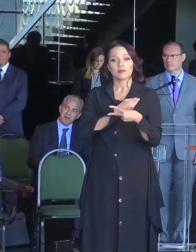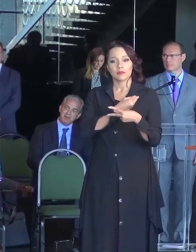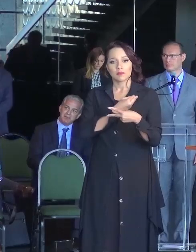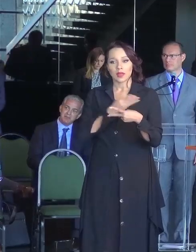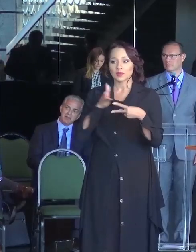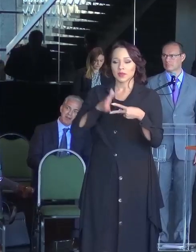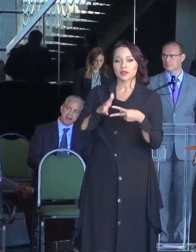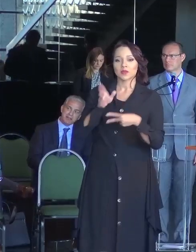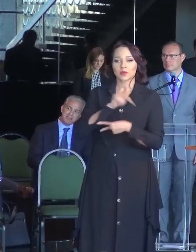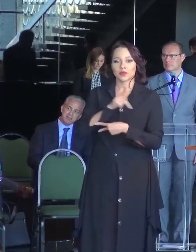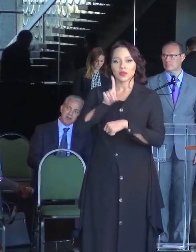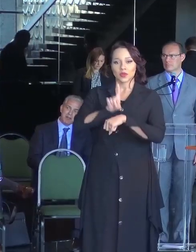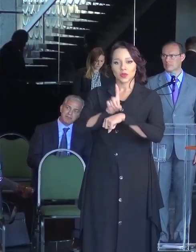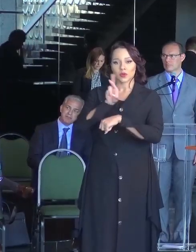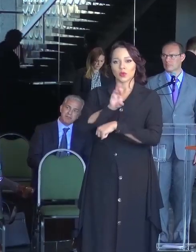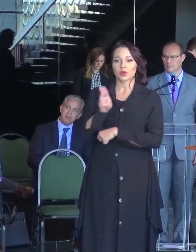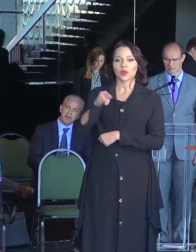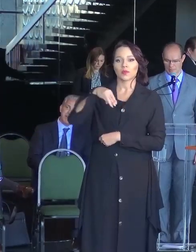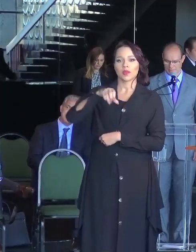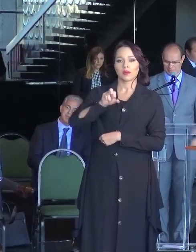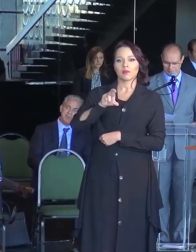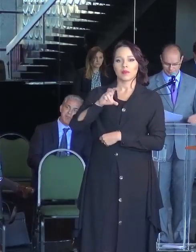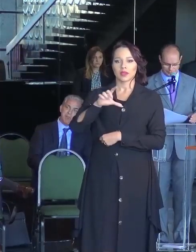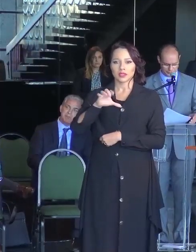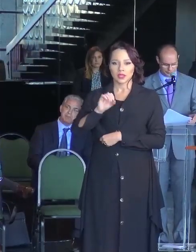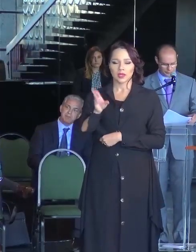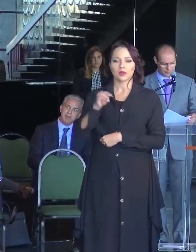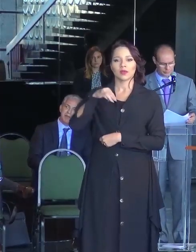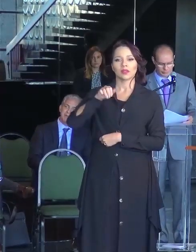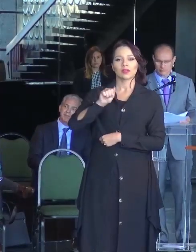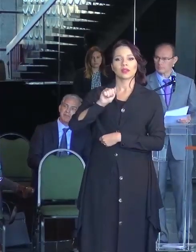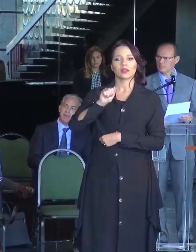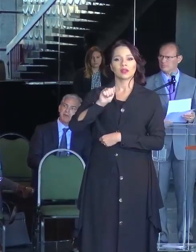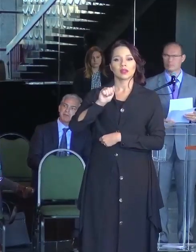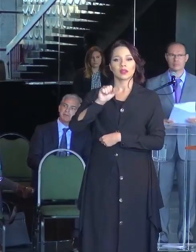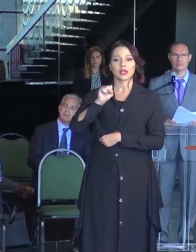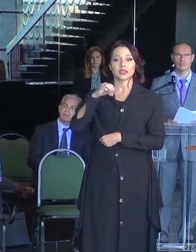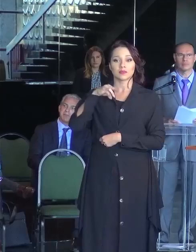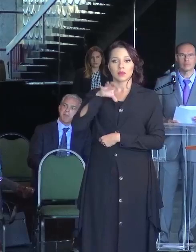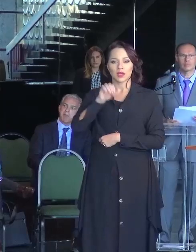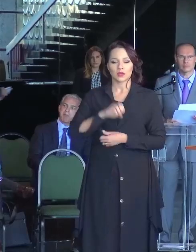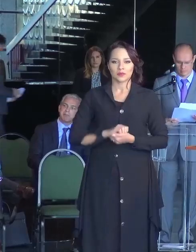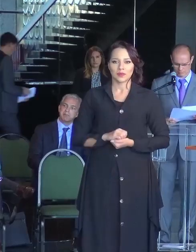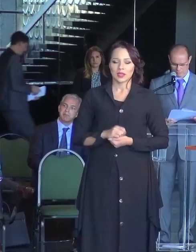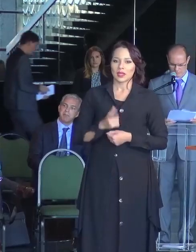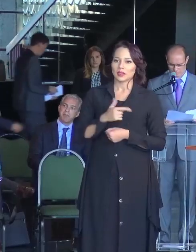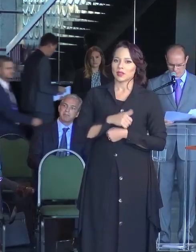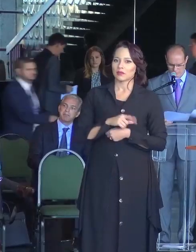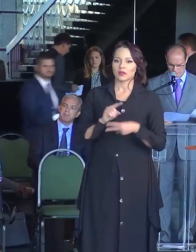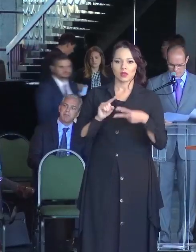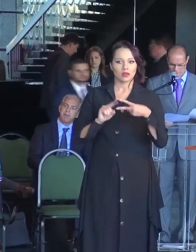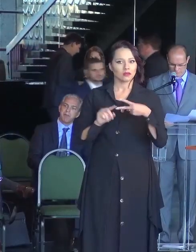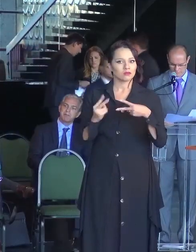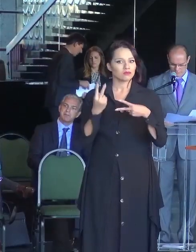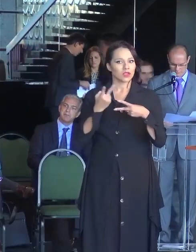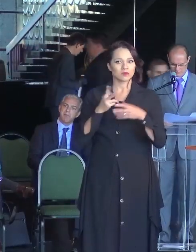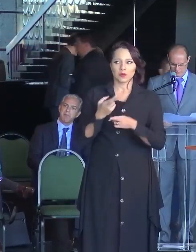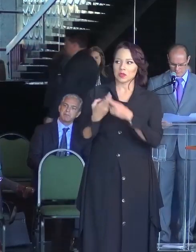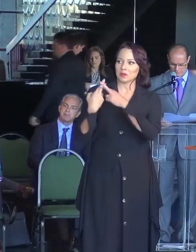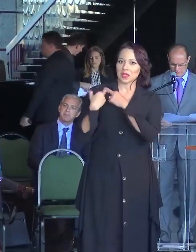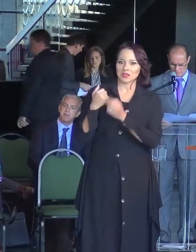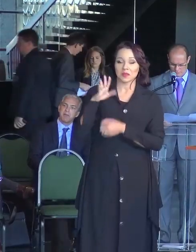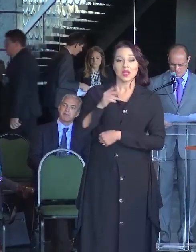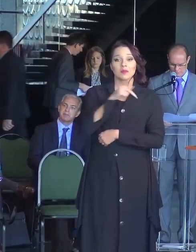professor doutor Marcelo Nascimento, que aqui representa, aqui tem uma dupla responsabilidade. É